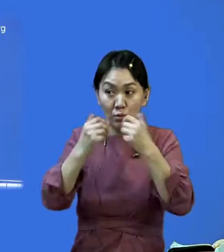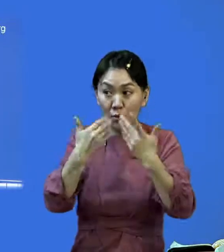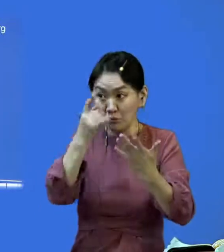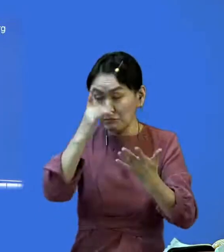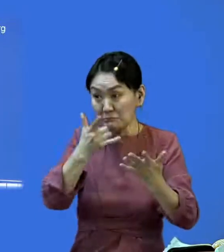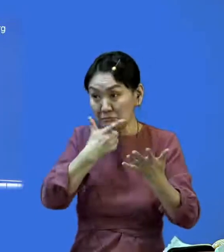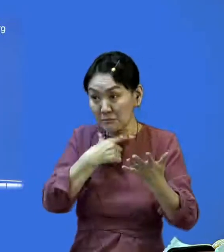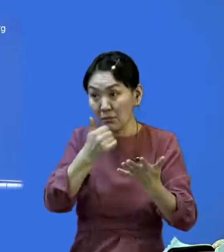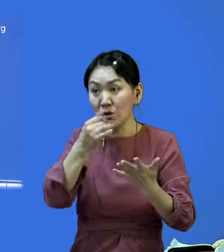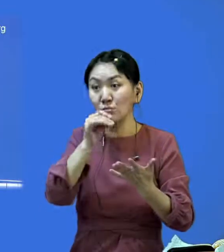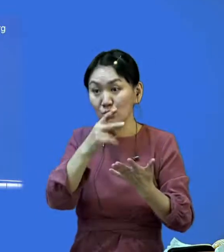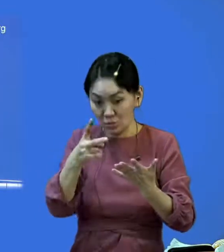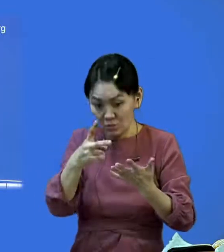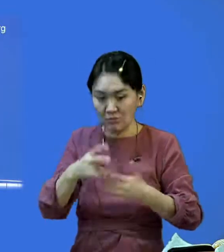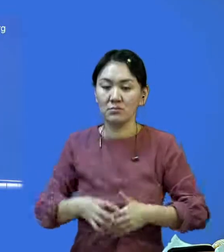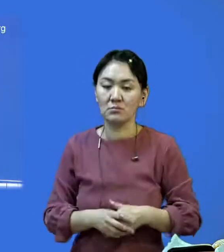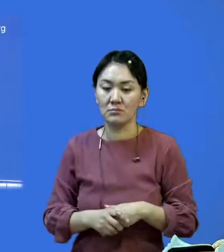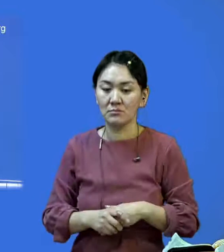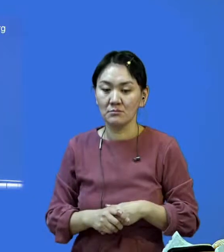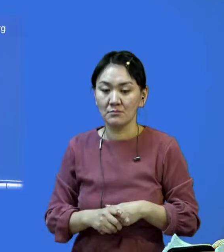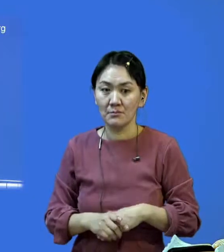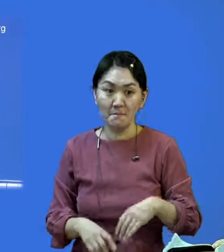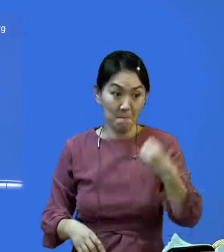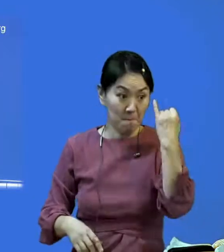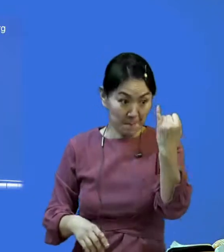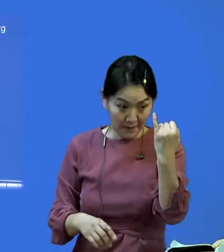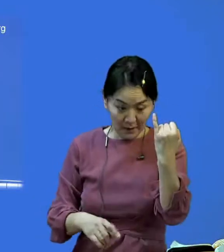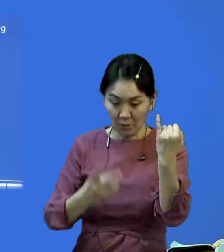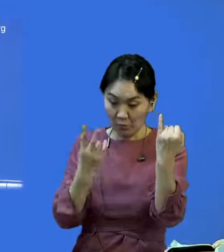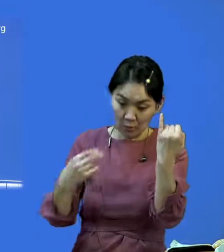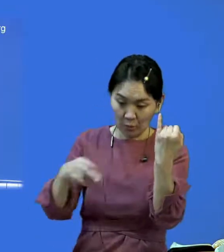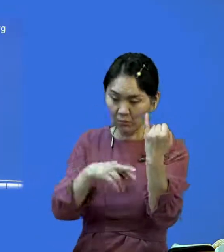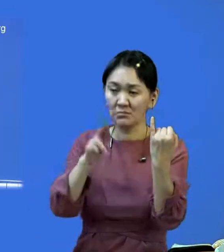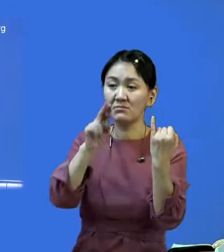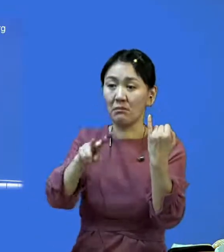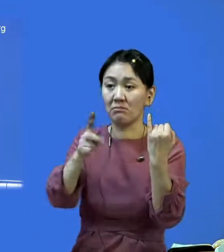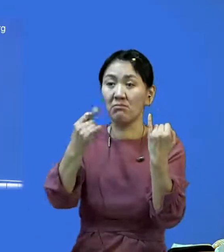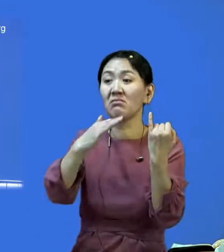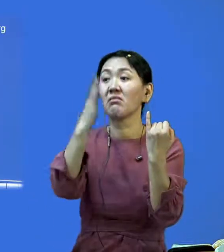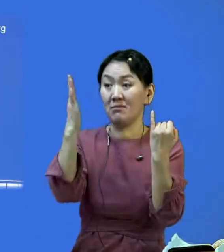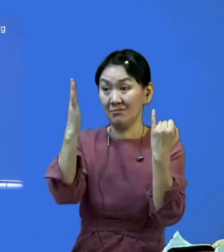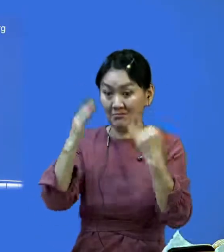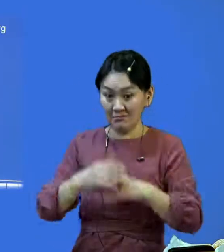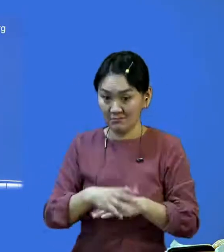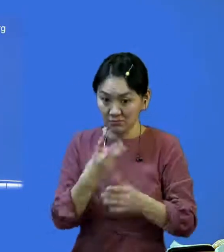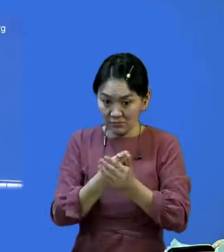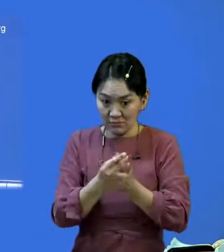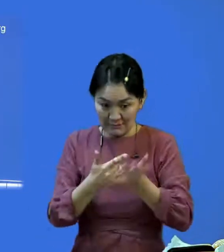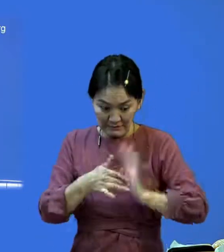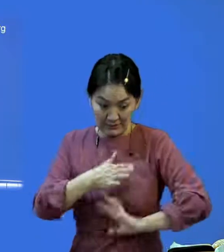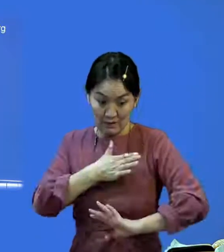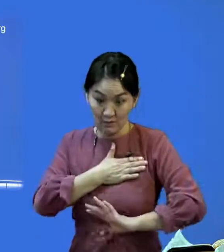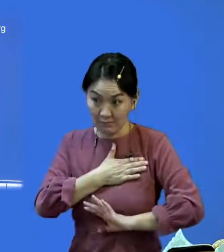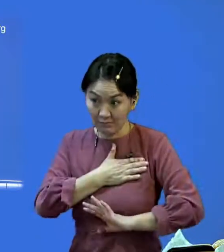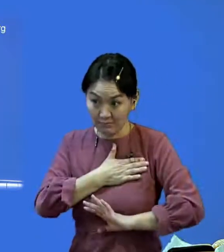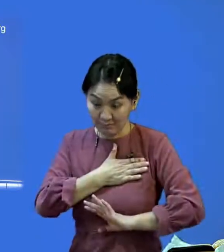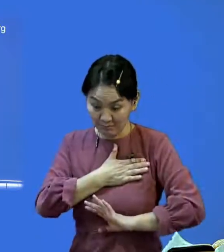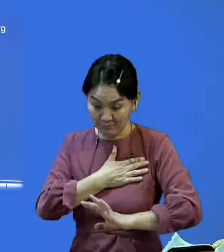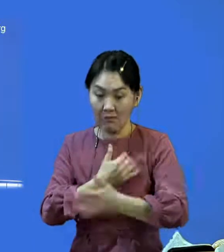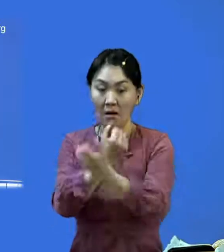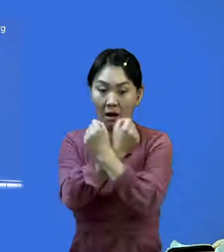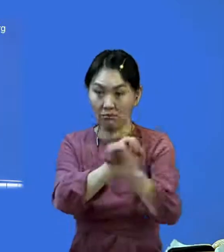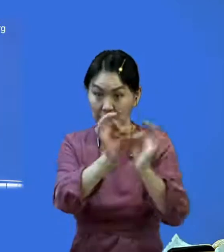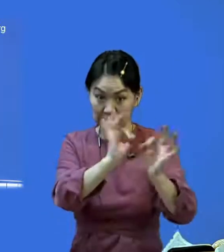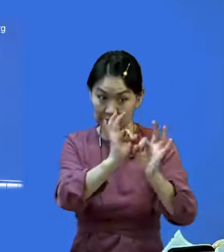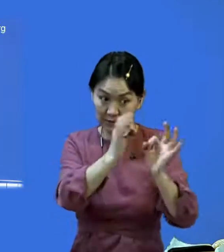Тэ дээрэс нь мууг үйлснэ нь ялын амьлалд. Тэгэлэр муу гэдэг байгаа нь аврагдсан хүмүүс, аврагдаж чадаагүй хүмүүс гэдэг